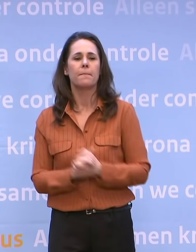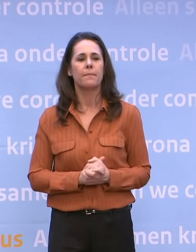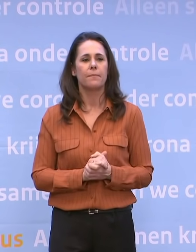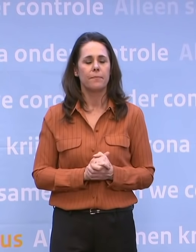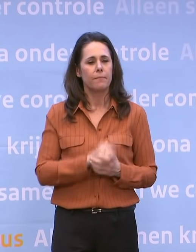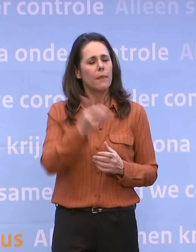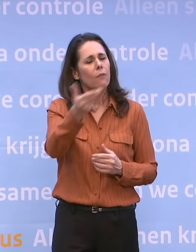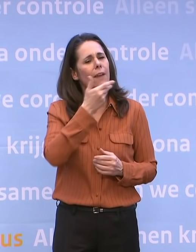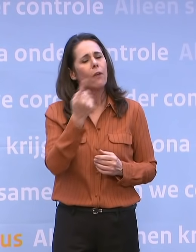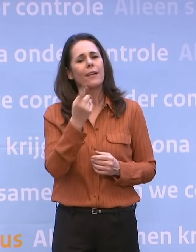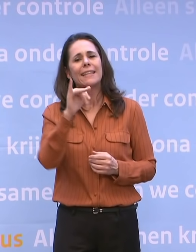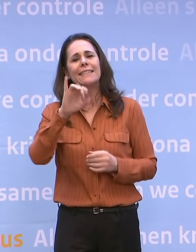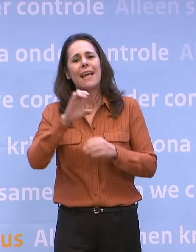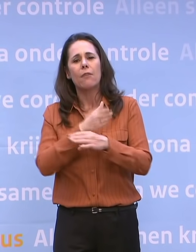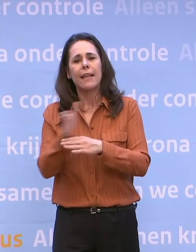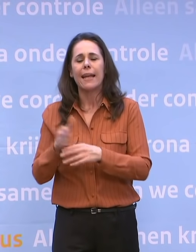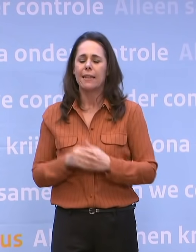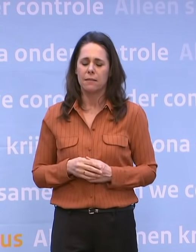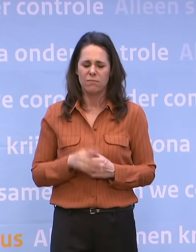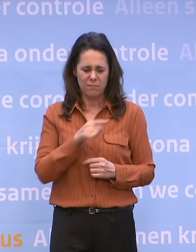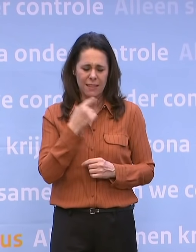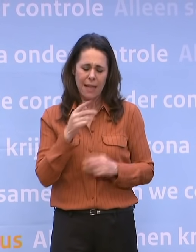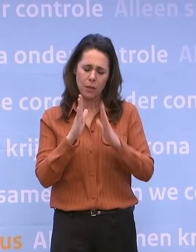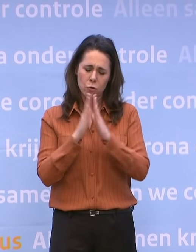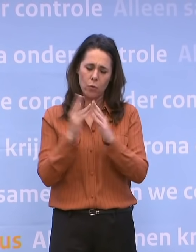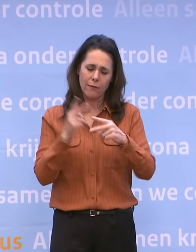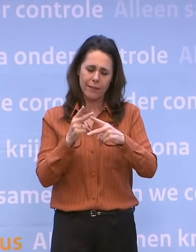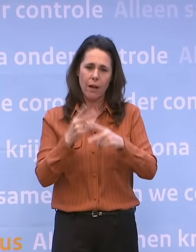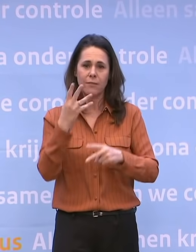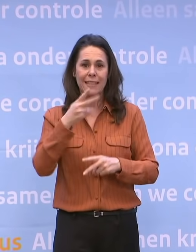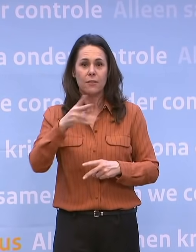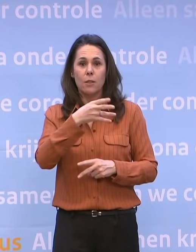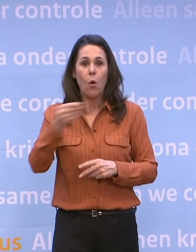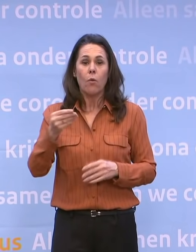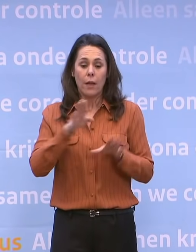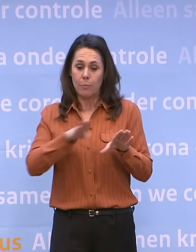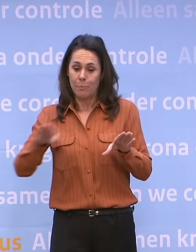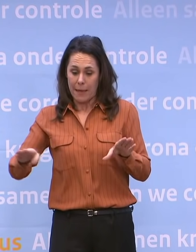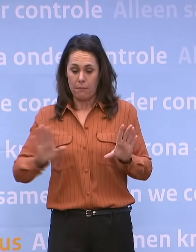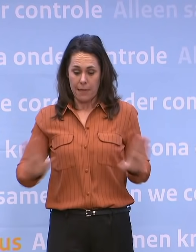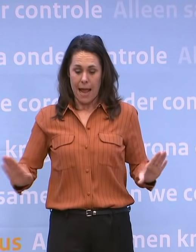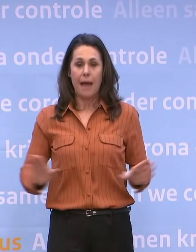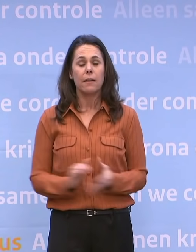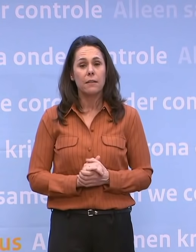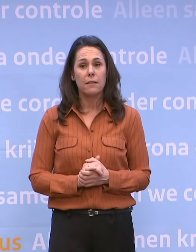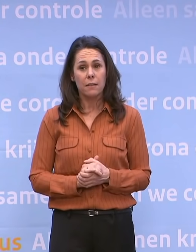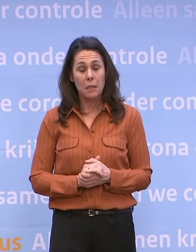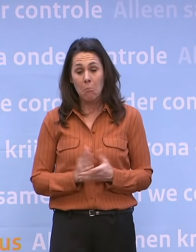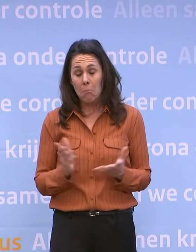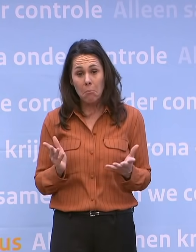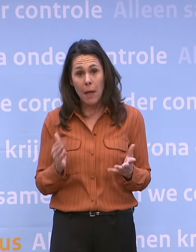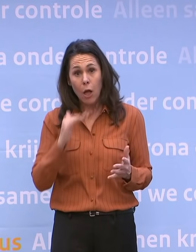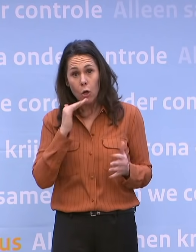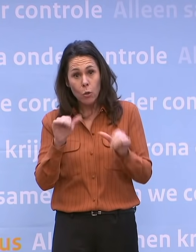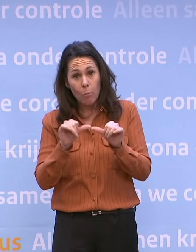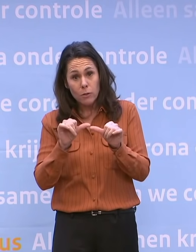over de IC-afdeling. Hè. U zei zondag verwacht ik dat er 2400 bedden gereed kunnen zijn. Ja. Maar is er wel voldoende personeel